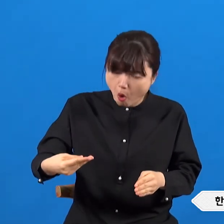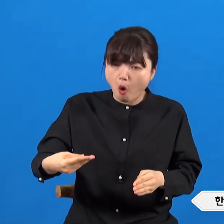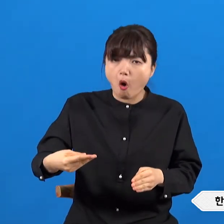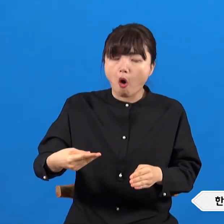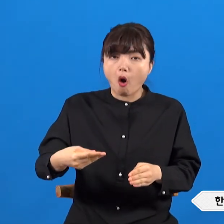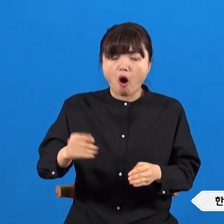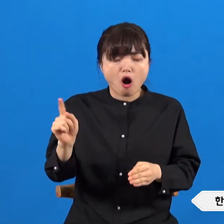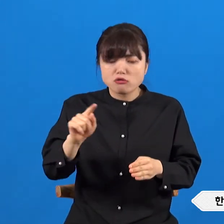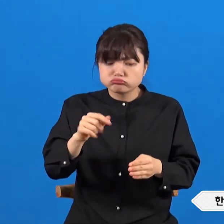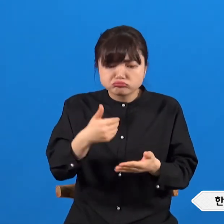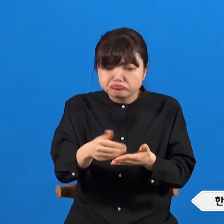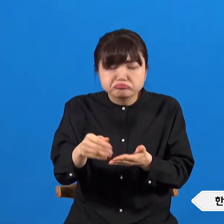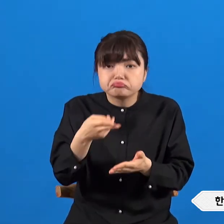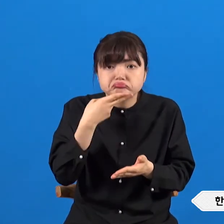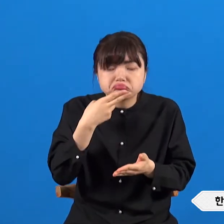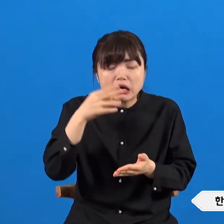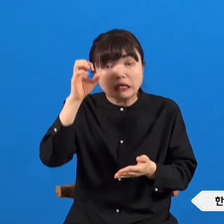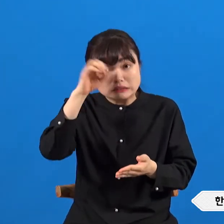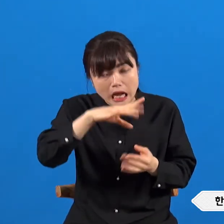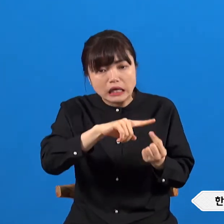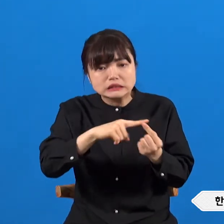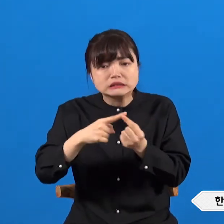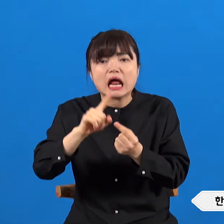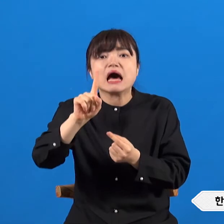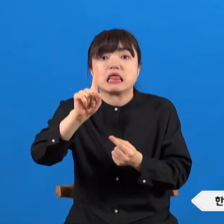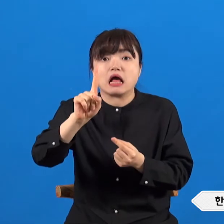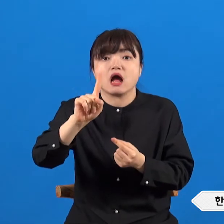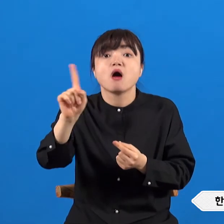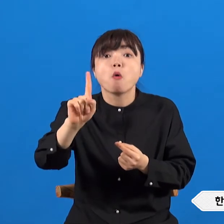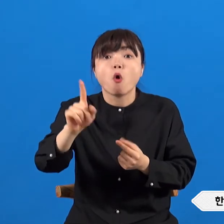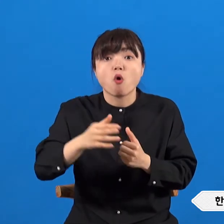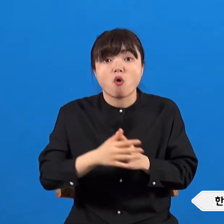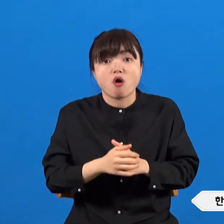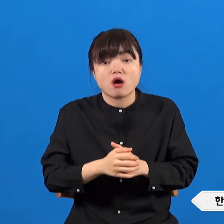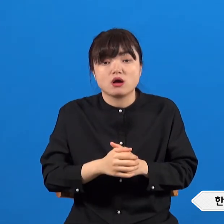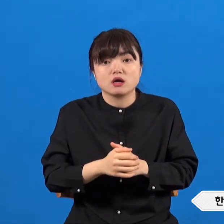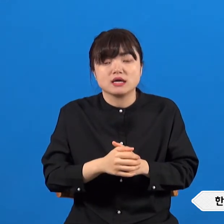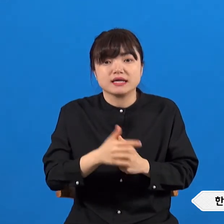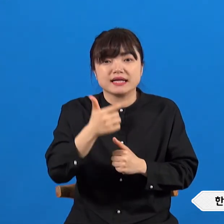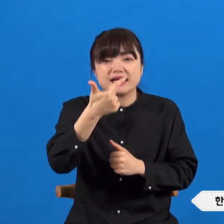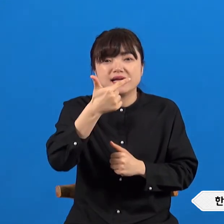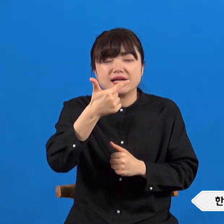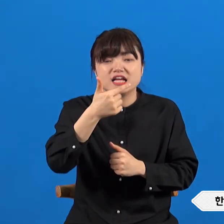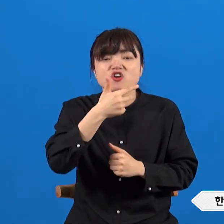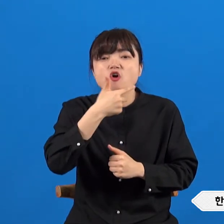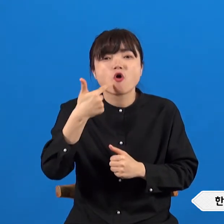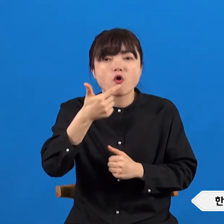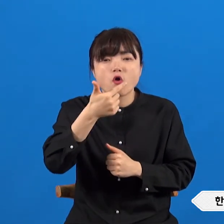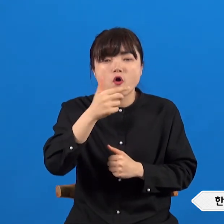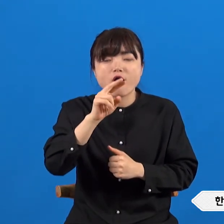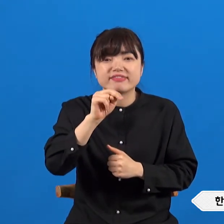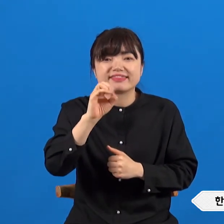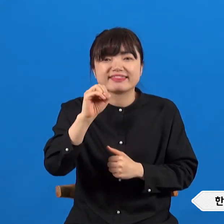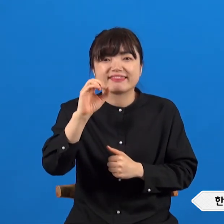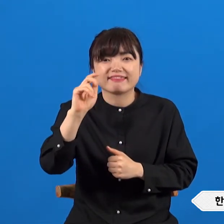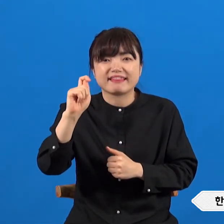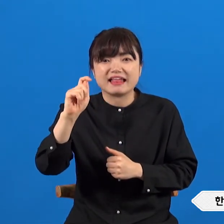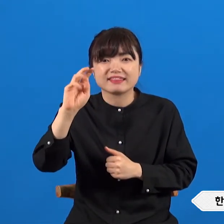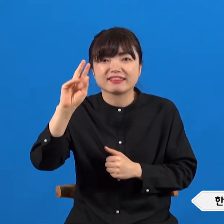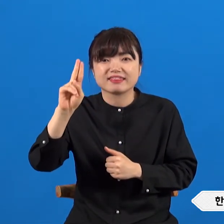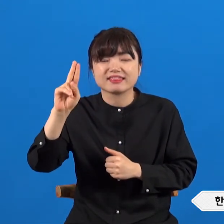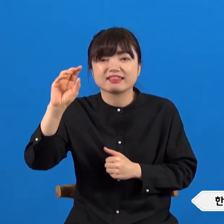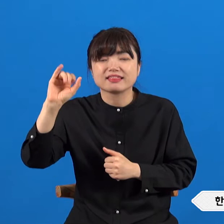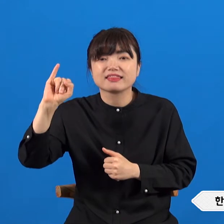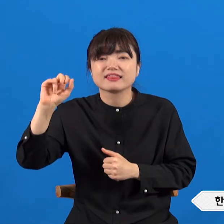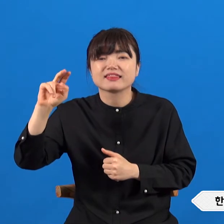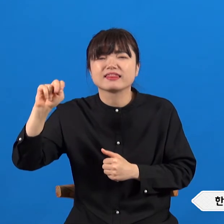뒤에는 아무 그림도 없고 그냥 하얀 바닥에 큰 글씨로 Nothing 그렇게 쓰여 있습니다.